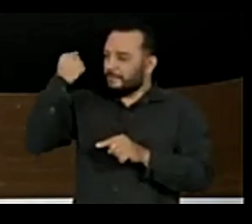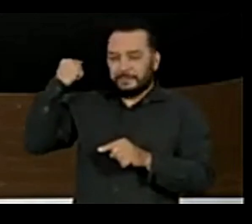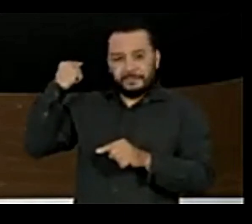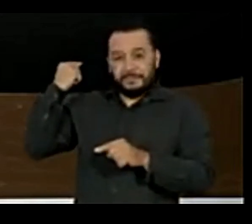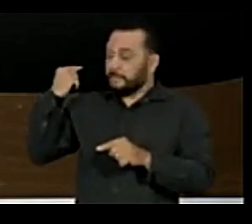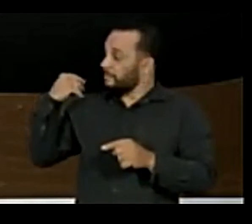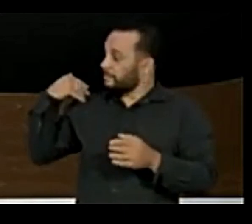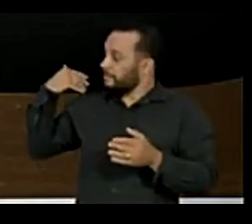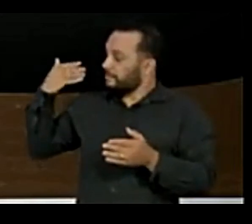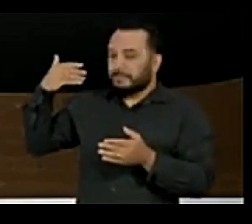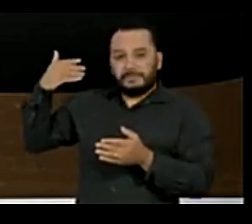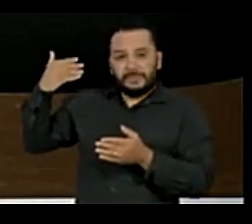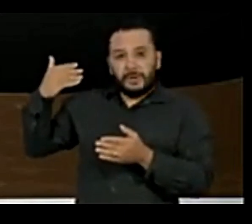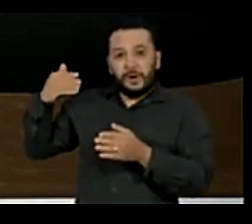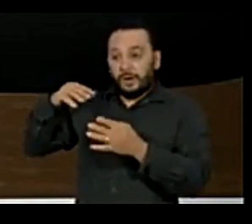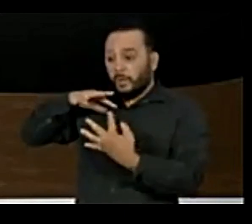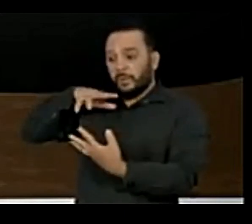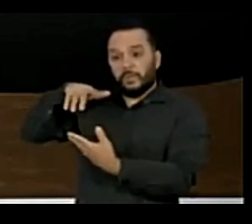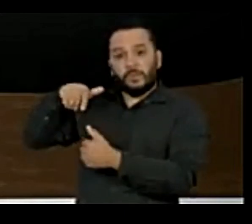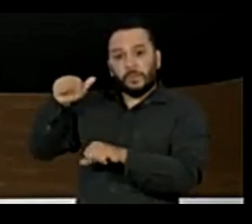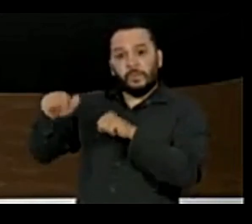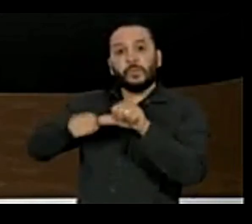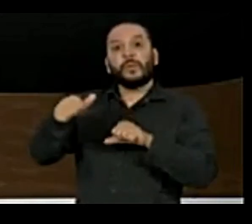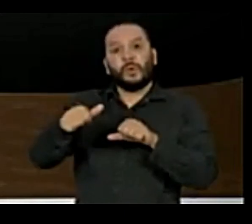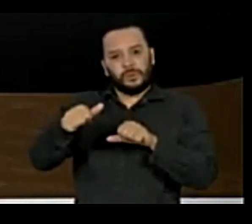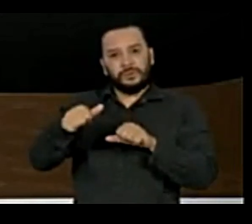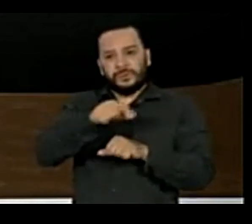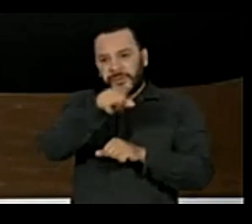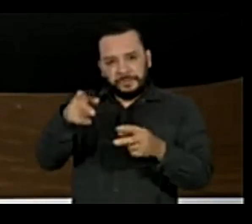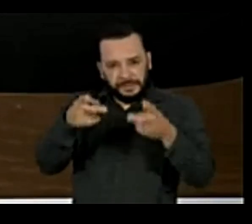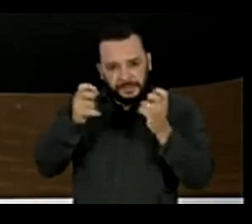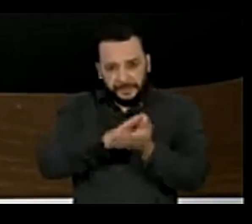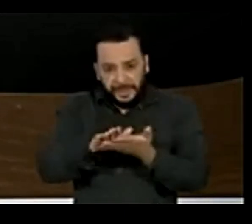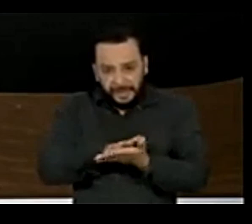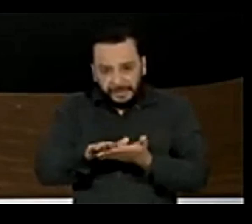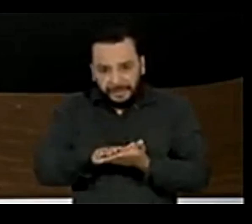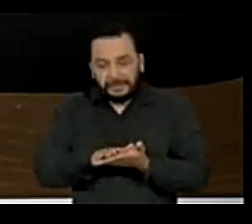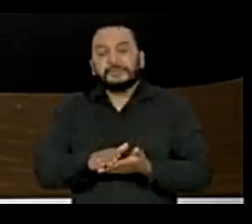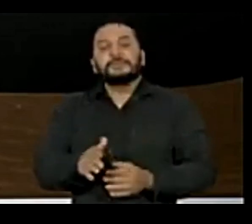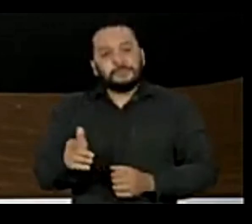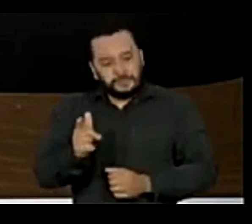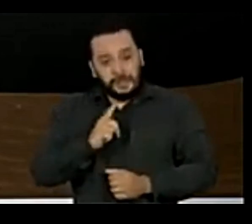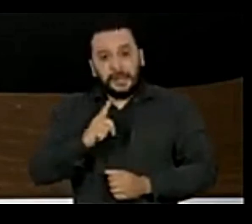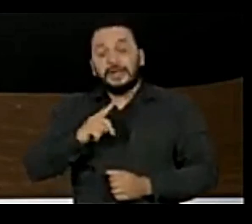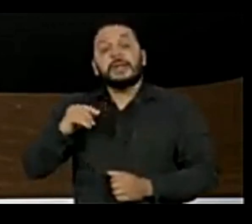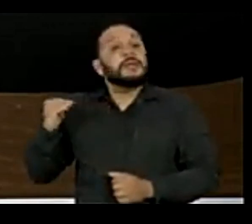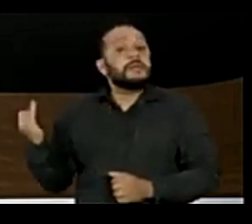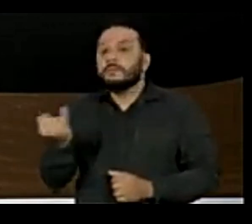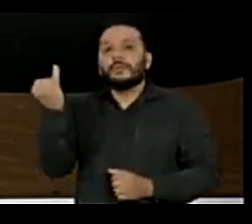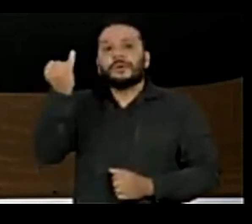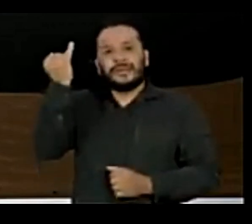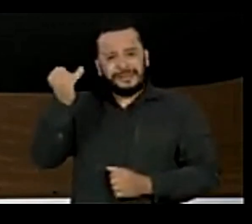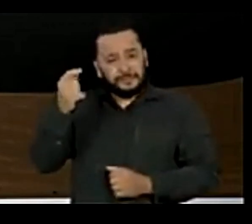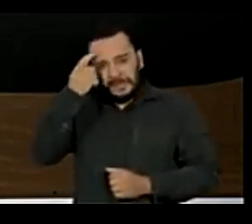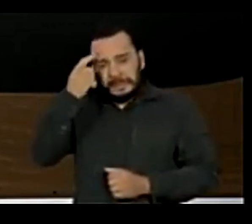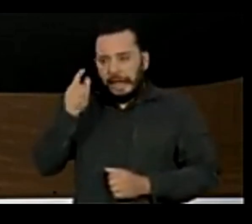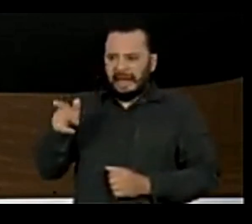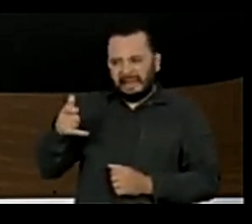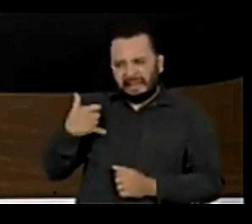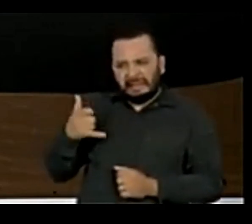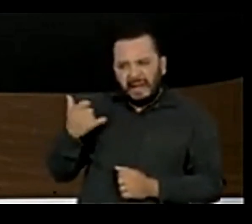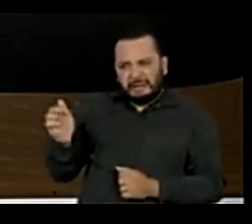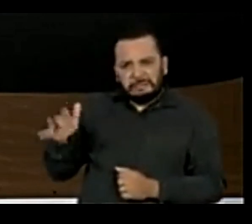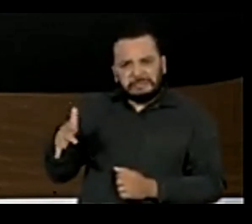só você não reparou. Fecha aspas. Sim, quem mede a relevância de um entrevistado pela idade ou pela